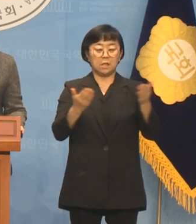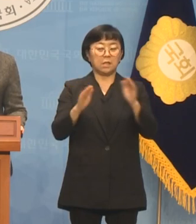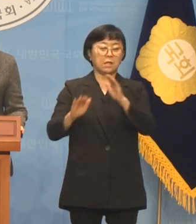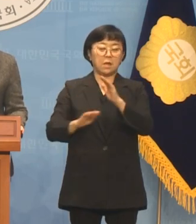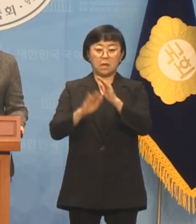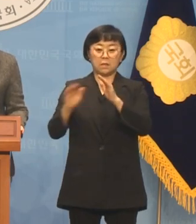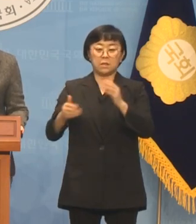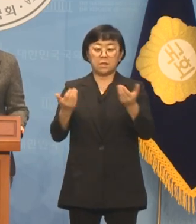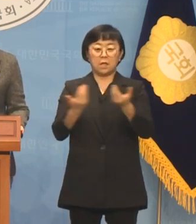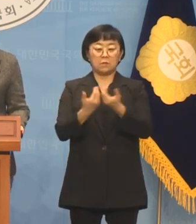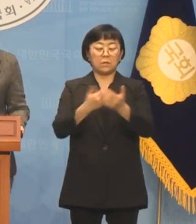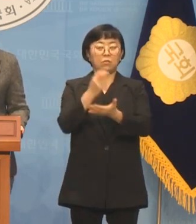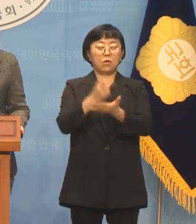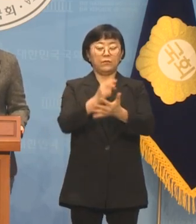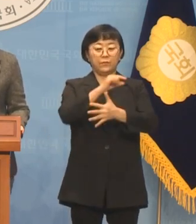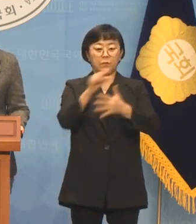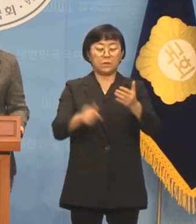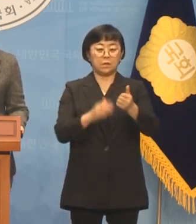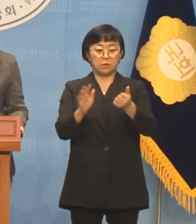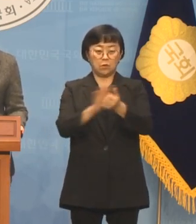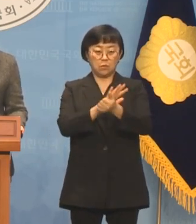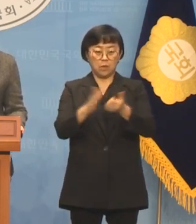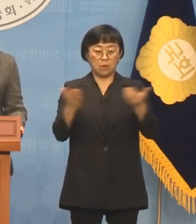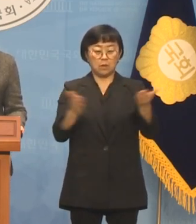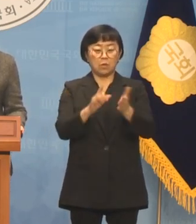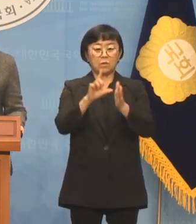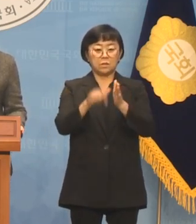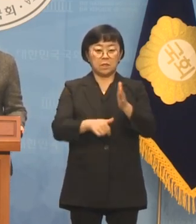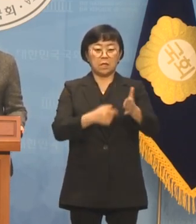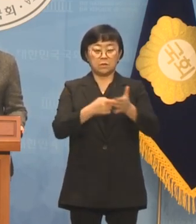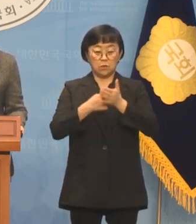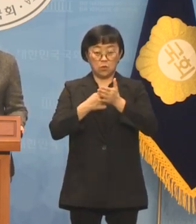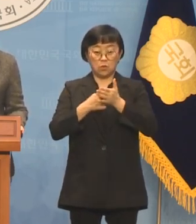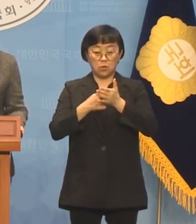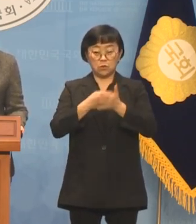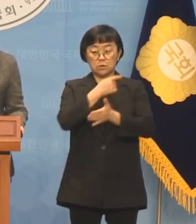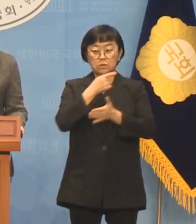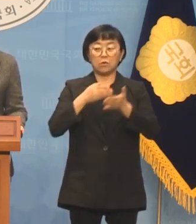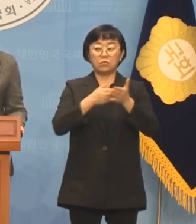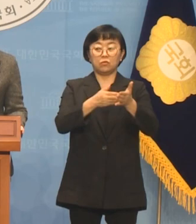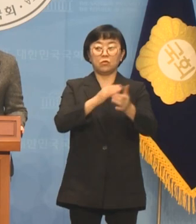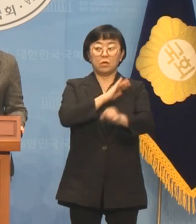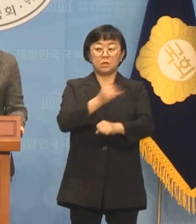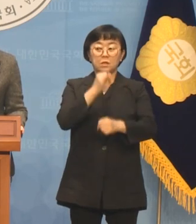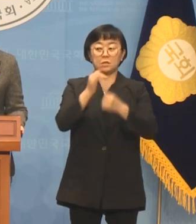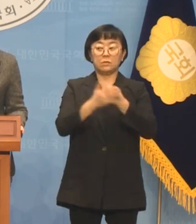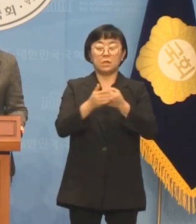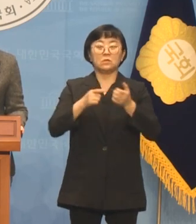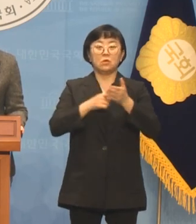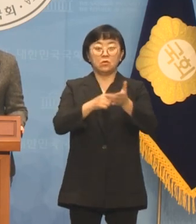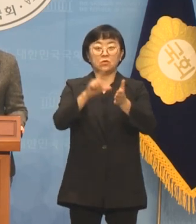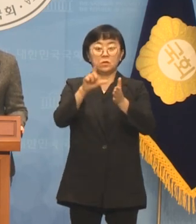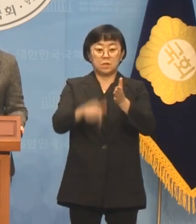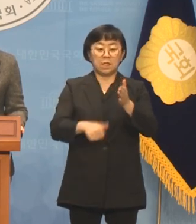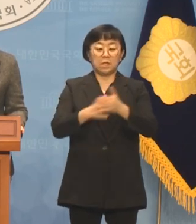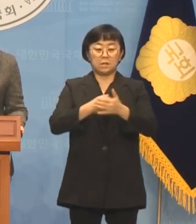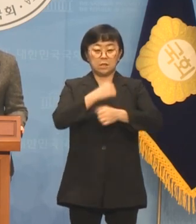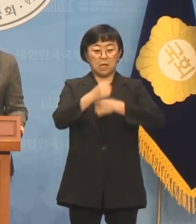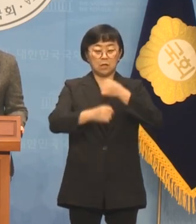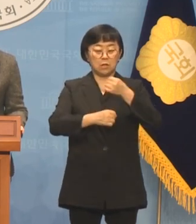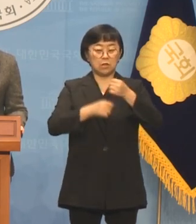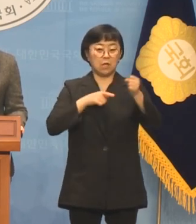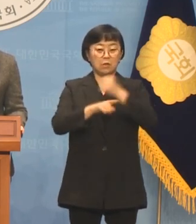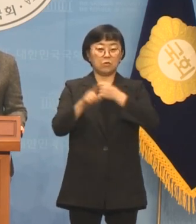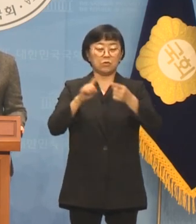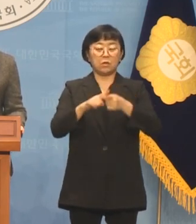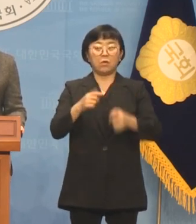양립에 관한 법률상 돌봄에 대한 근로시간 단축 청구권이 보장되어 있지만 청구시간 사유의 협소함,